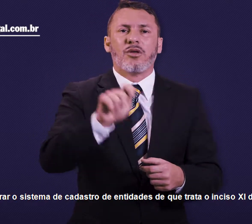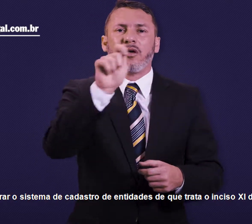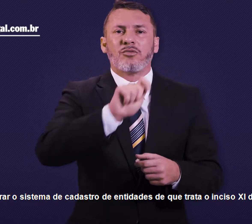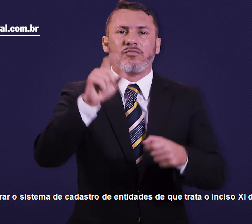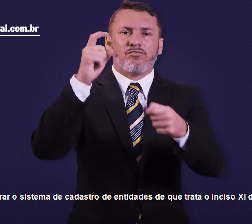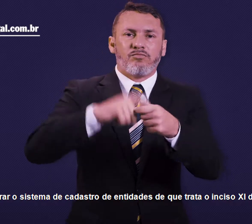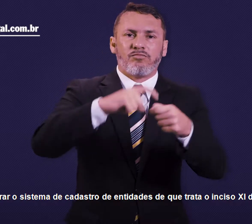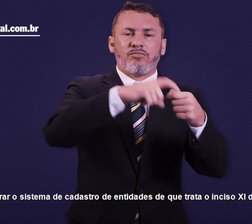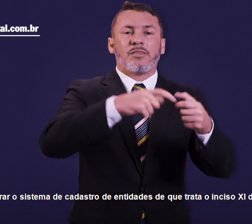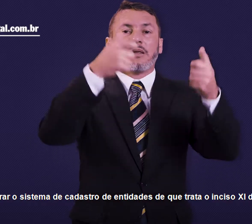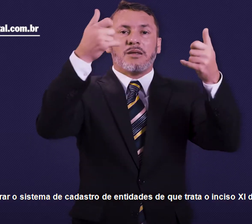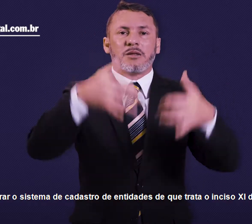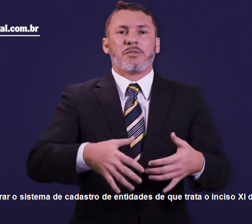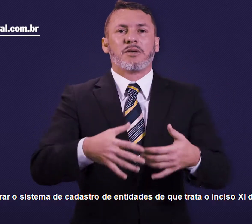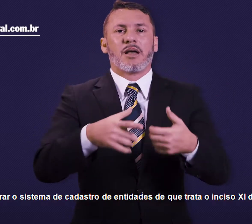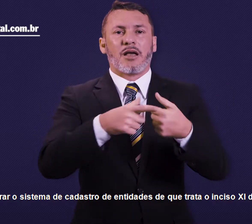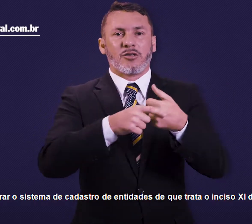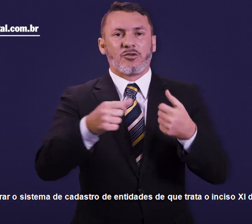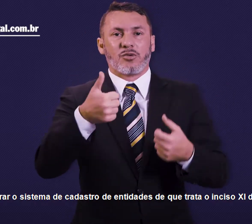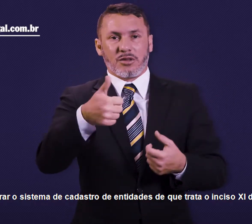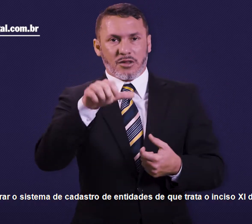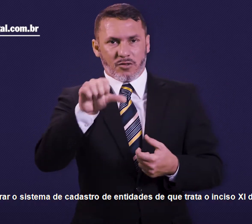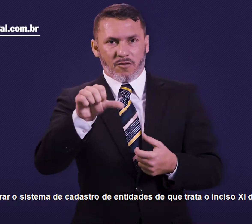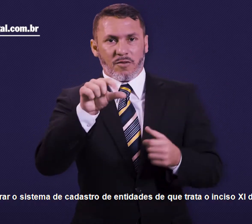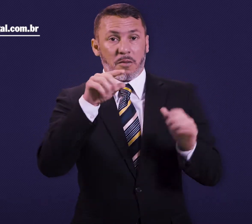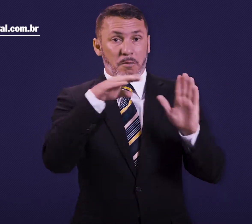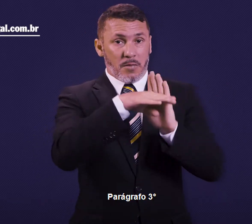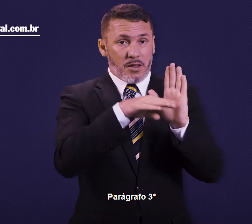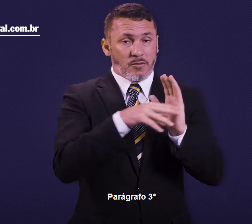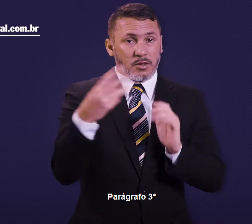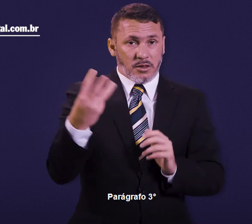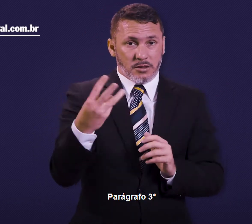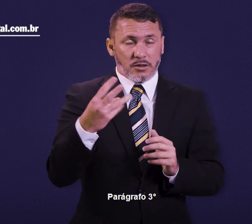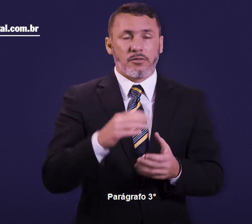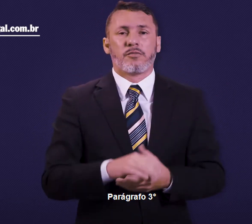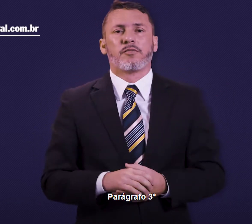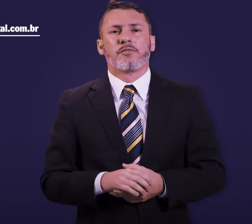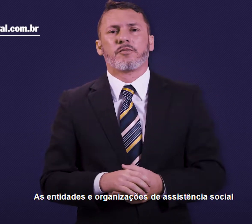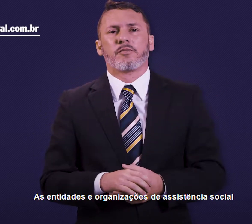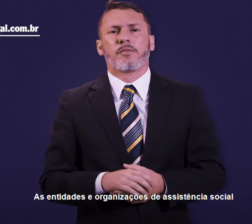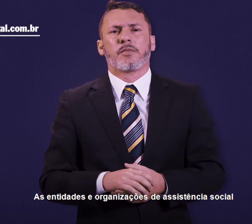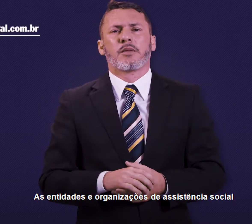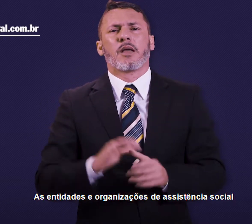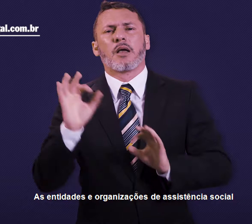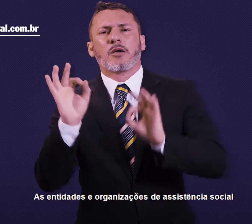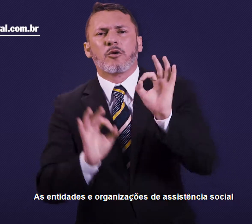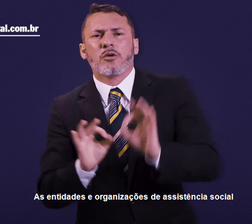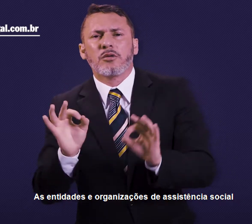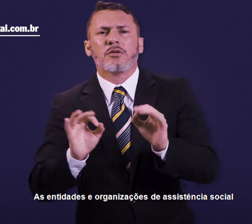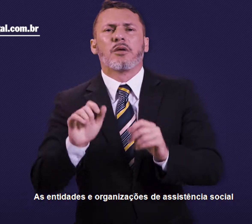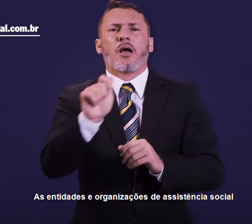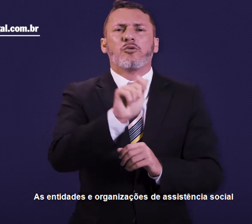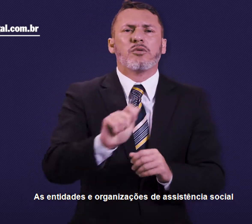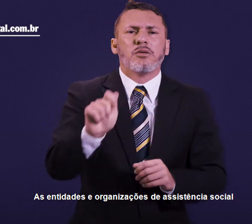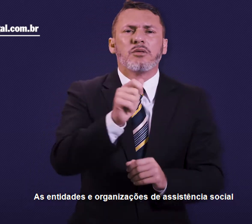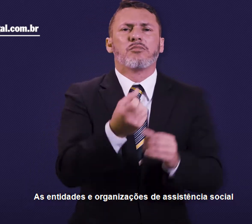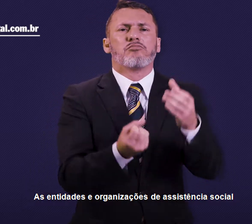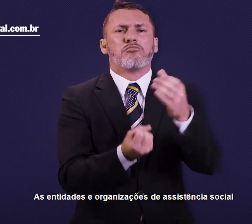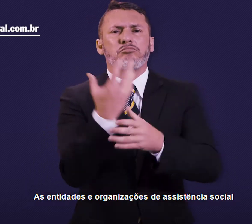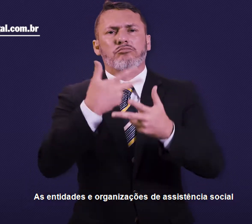que trata o inciso 11 do artigo 19. Parágrafo 3º. As entidades e organizações de assistência